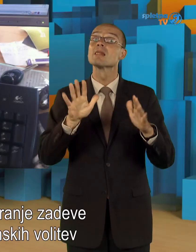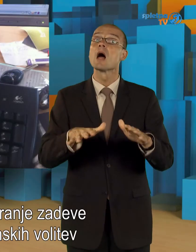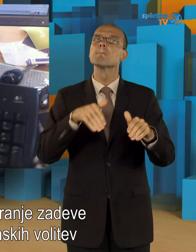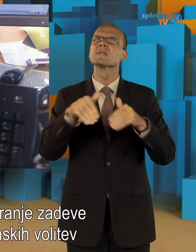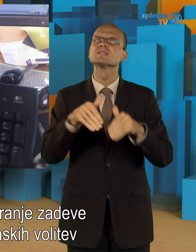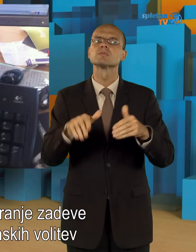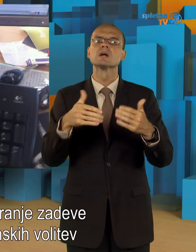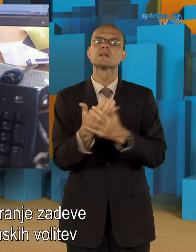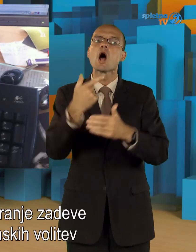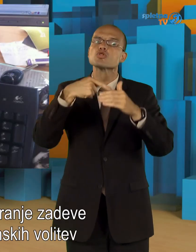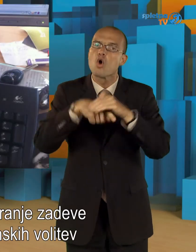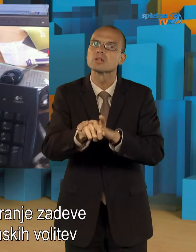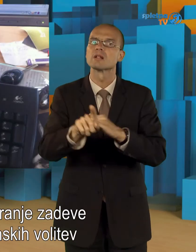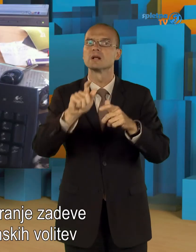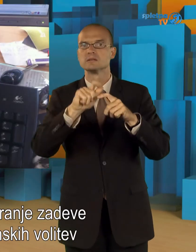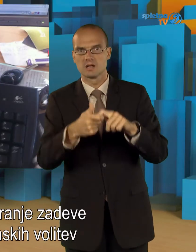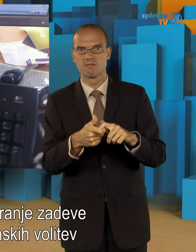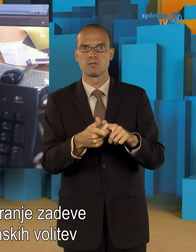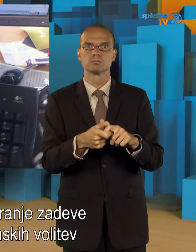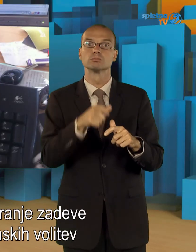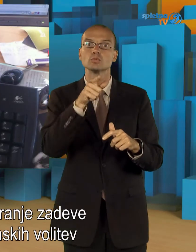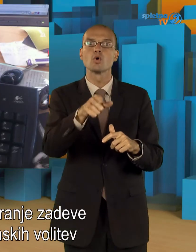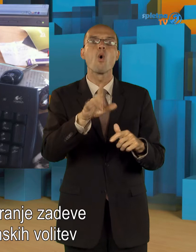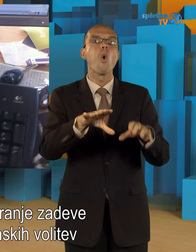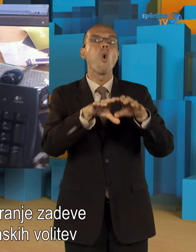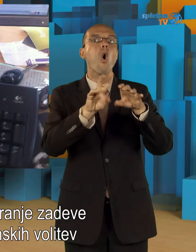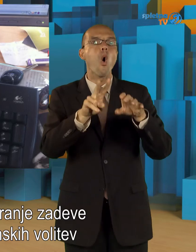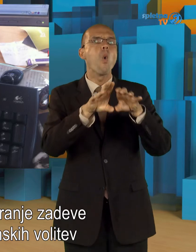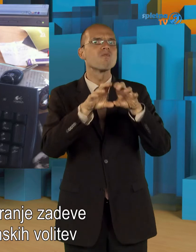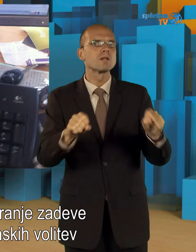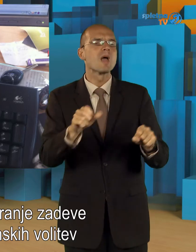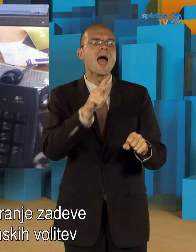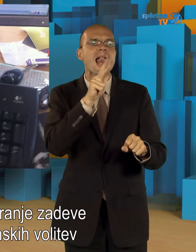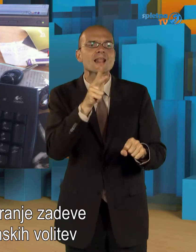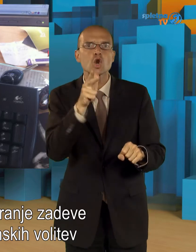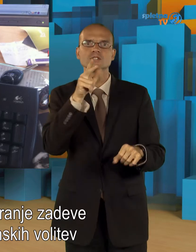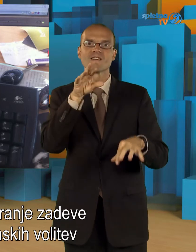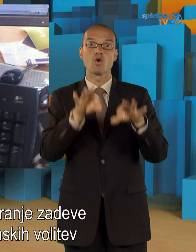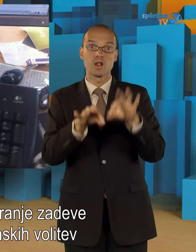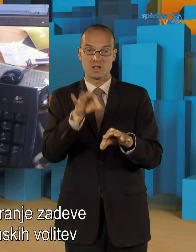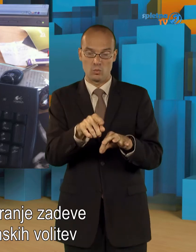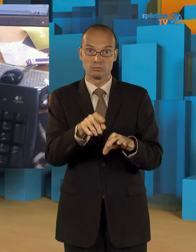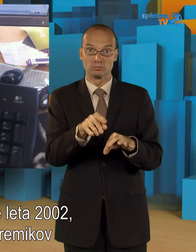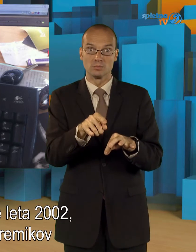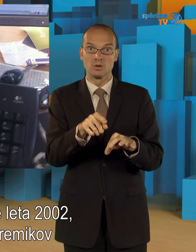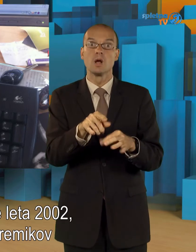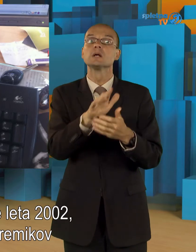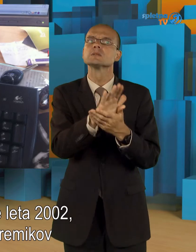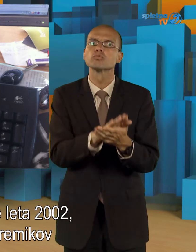Na Ministrstvu za notranje zadeve so o uvedbi elektronskih volitev začeli razmišljati že leta 2002, a do